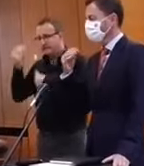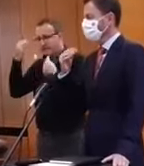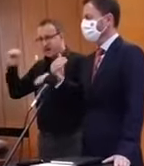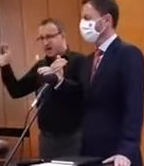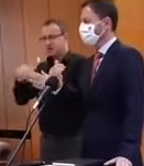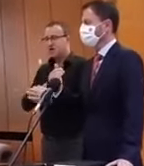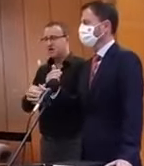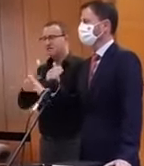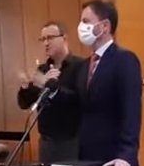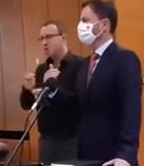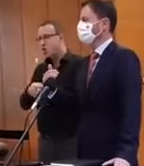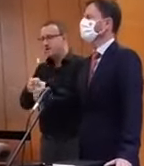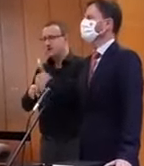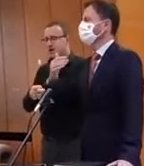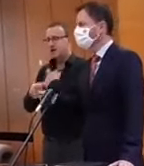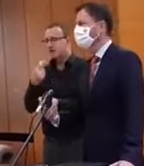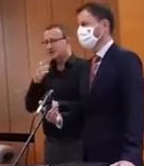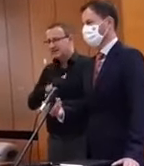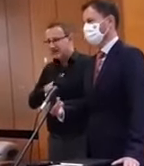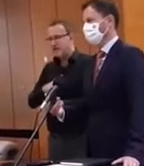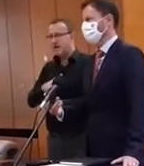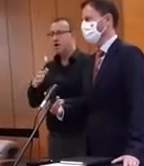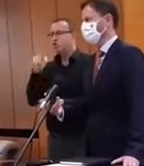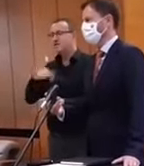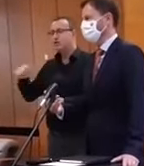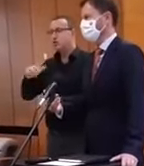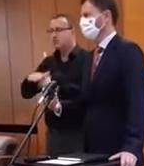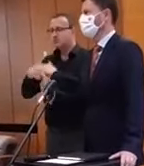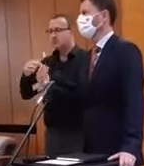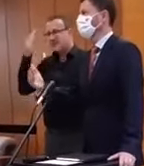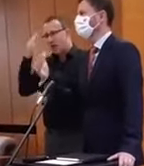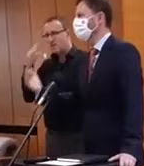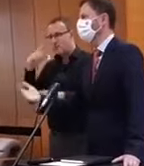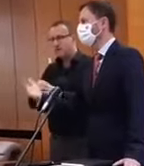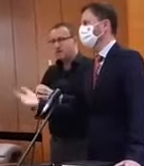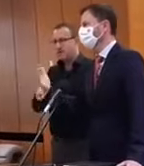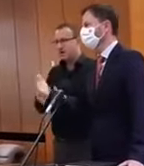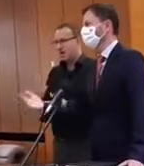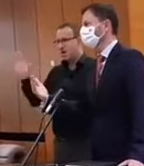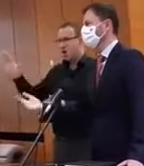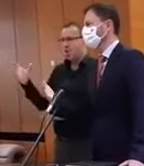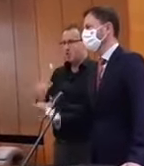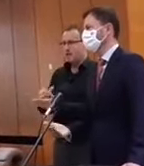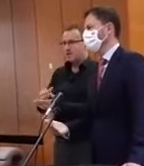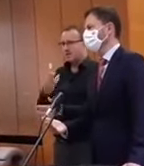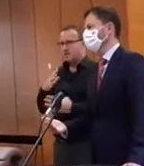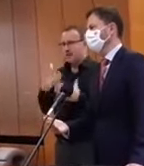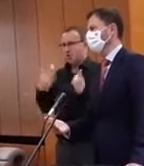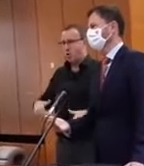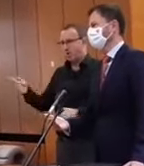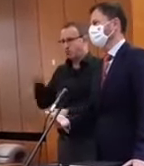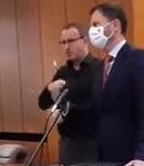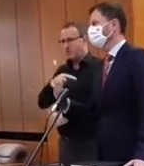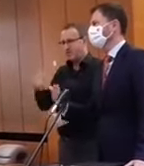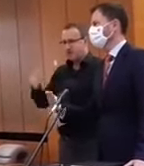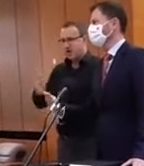vlády, celá koalícia jasne deklaruje, že chceme, aby na Slovensku boli nájomné. No ale jeho nominant je zodpovedný za to, aby prinesol